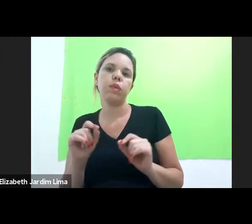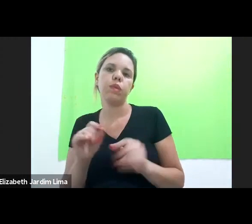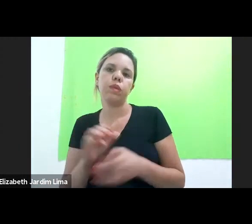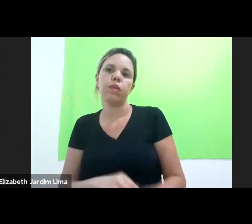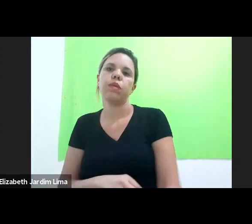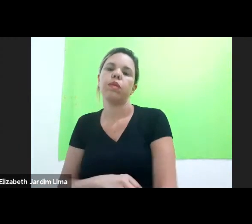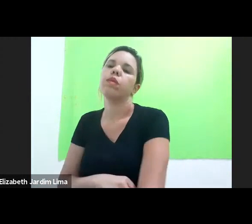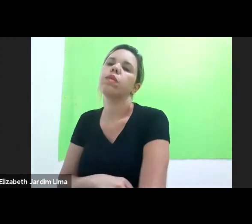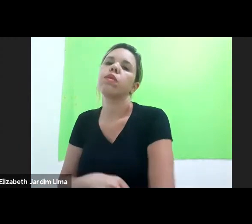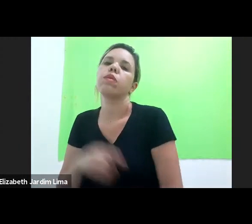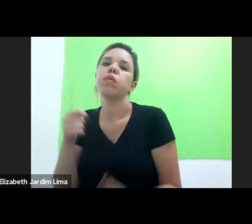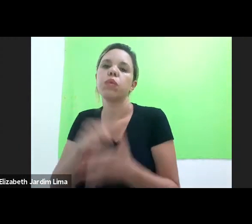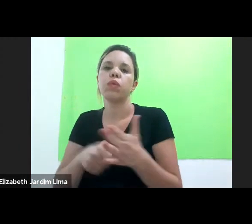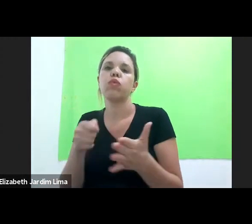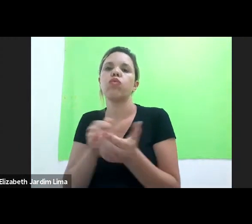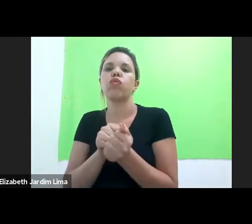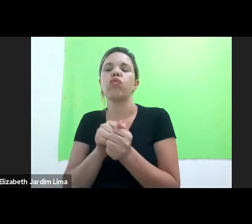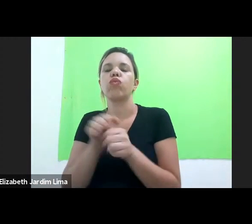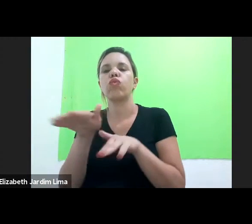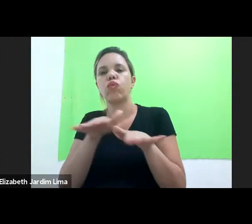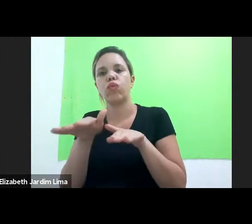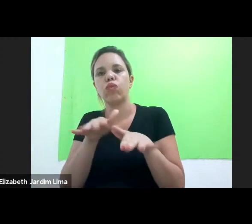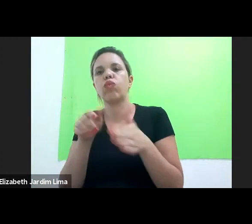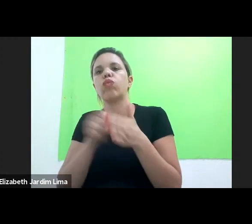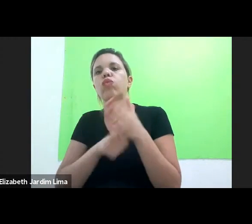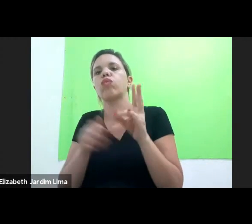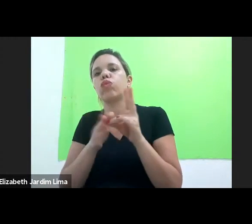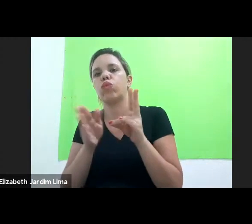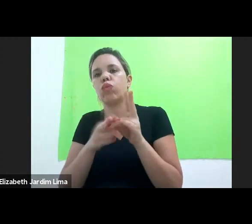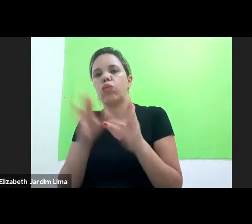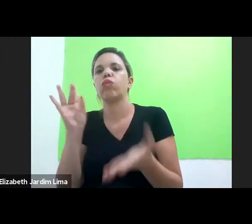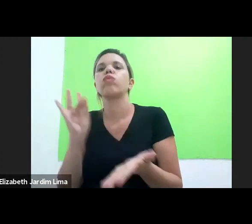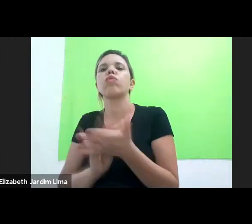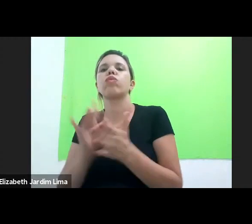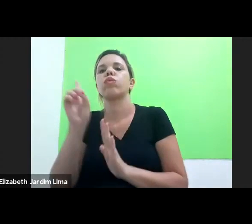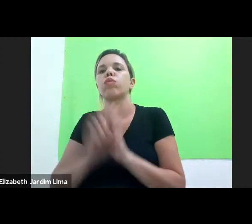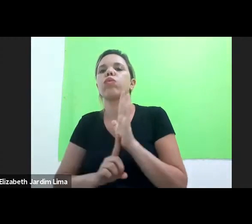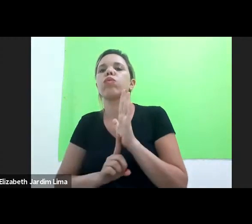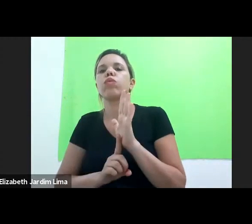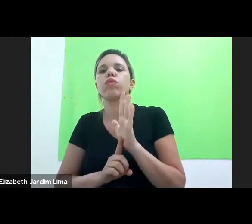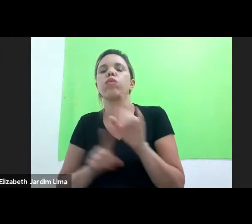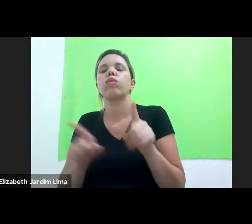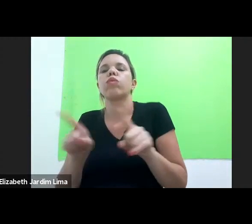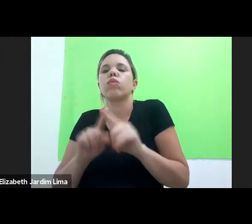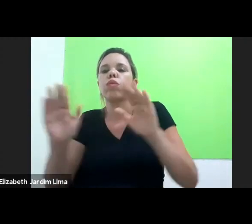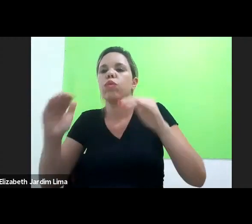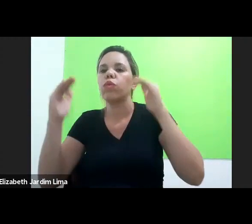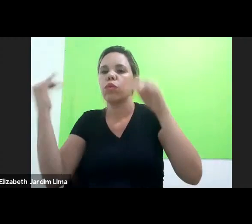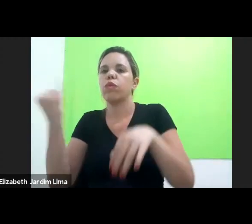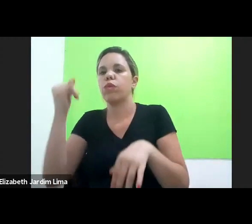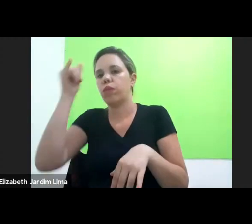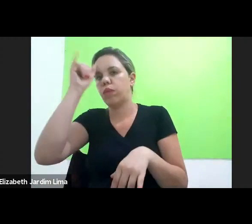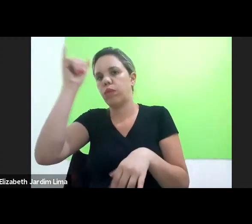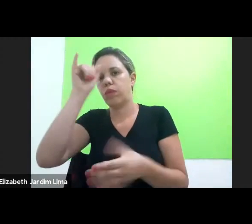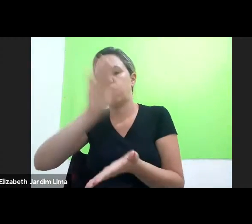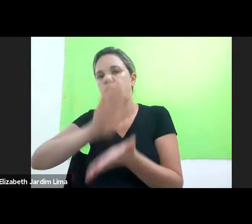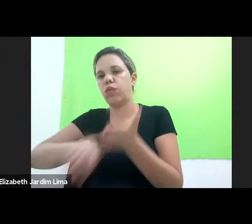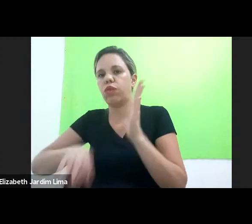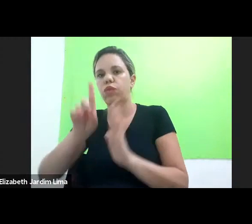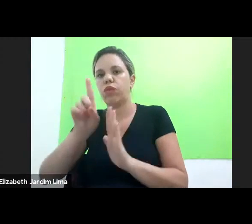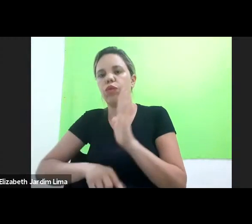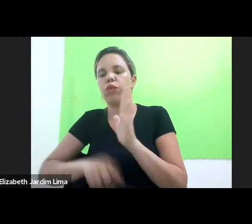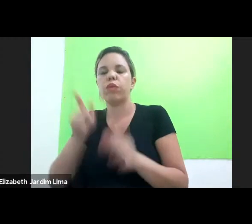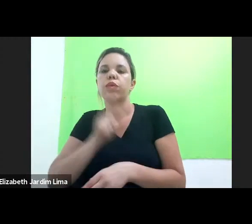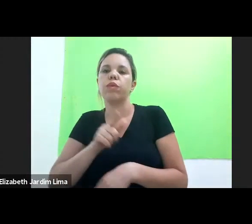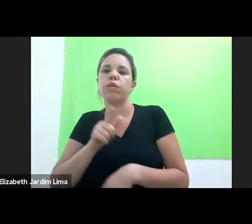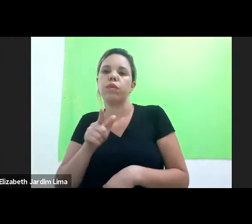uma luta junto ao movimento indígena para efetivar direitos, mas, sobretudo, para evitar a retirada de direitos conquistados.